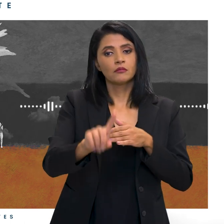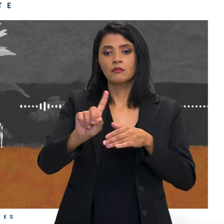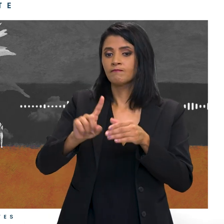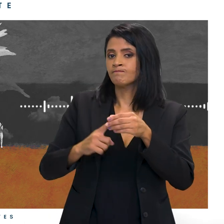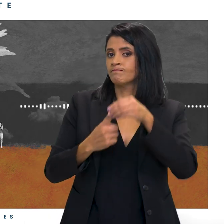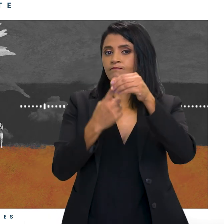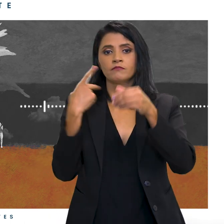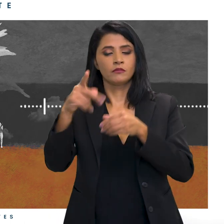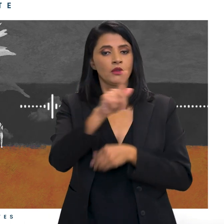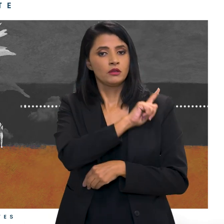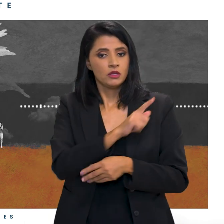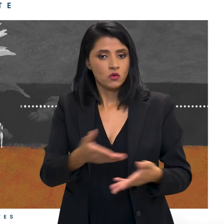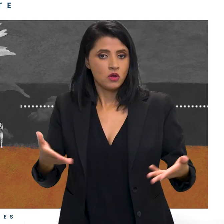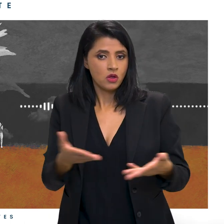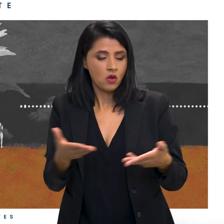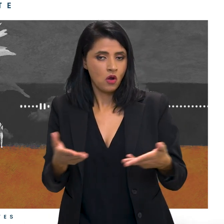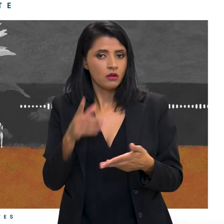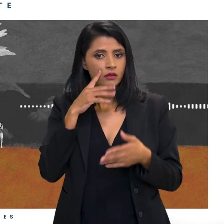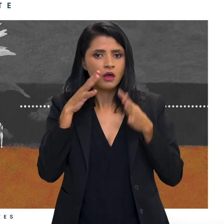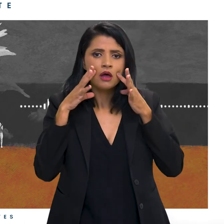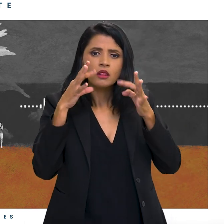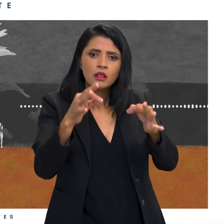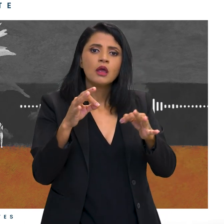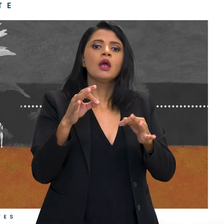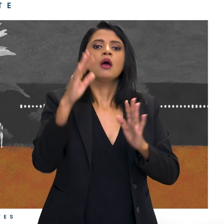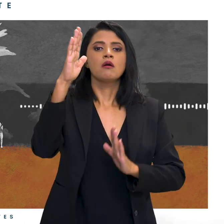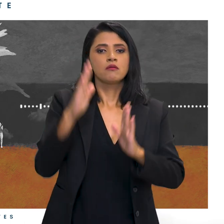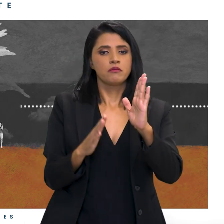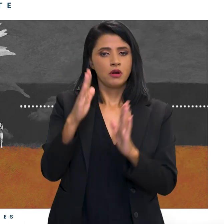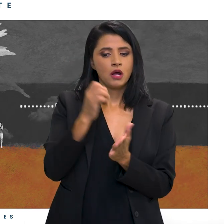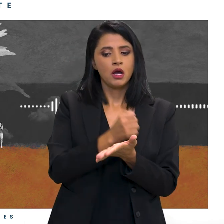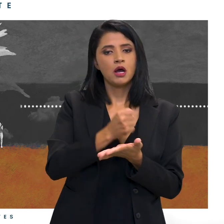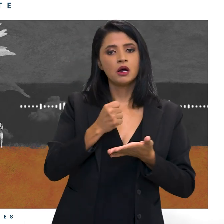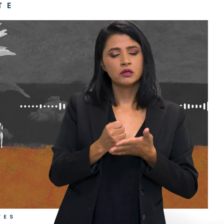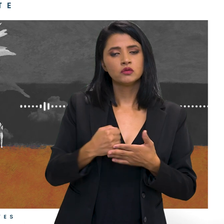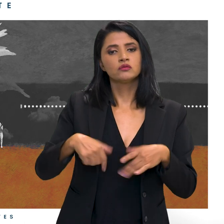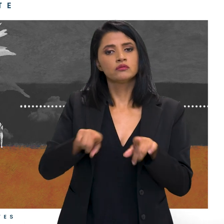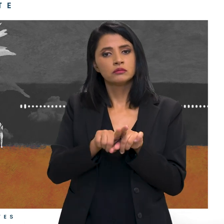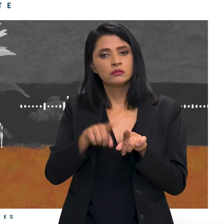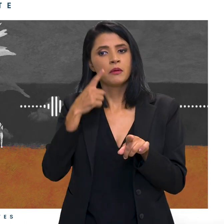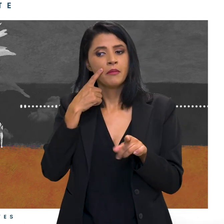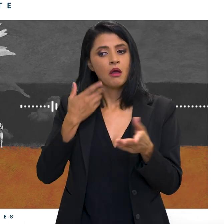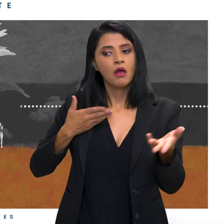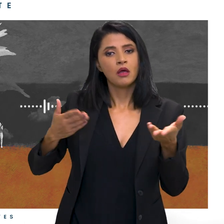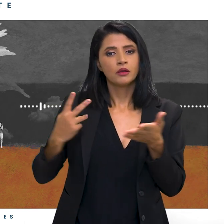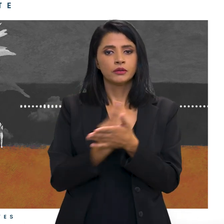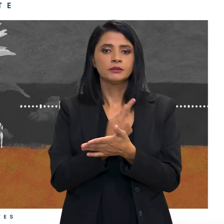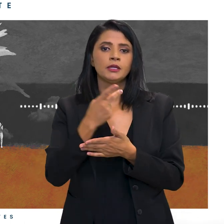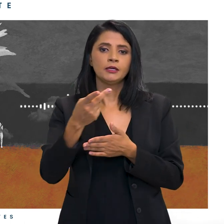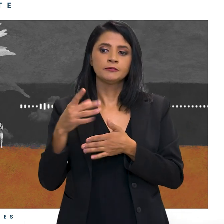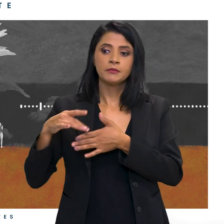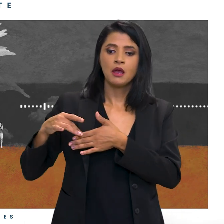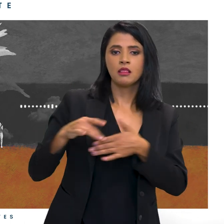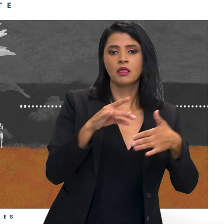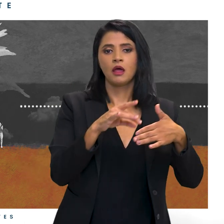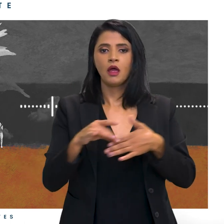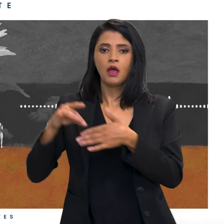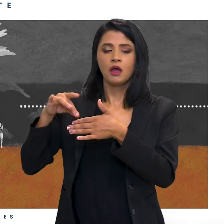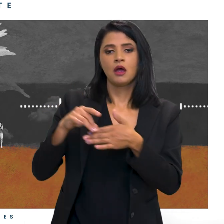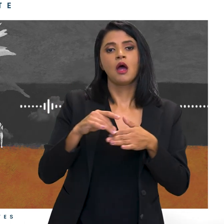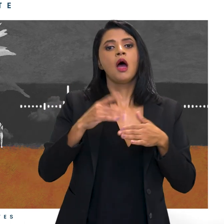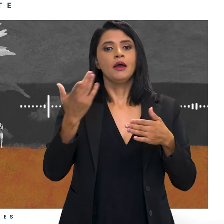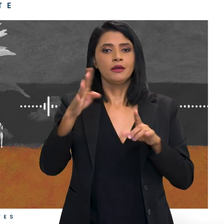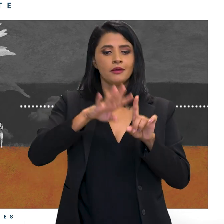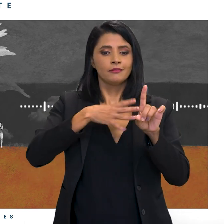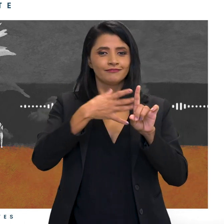é prioridade da atual gestão e que está atenta aos prazos contratuais, às intercorrências nas entregas e